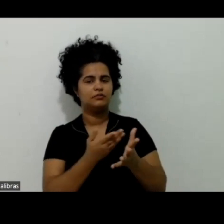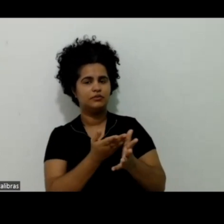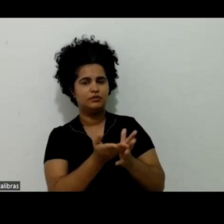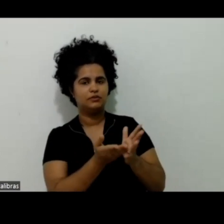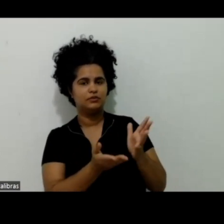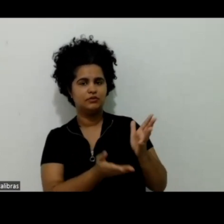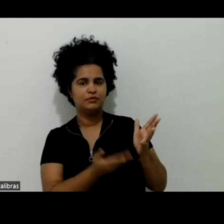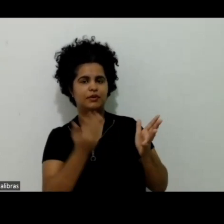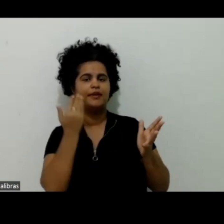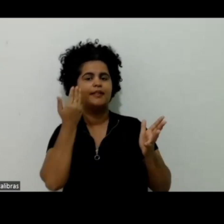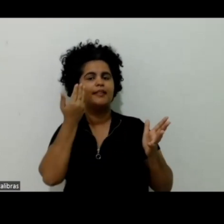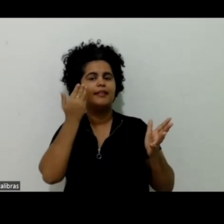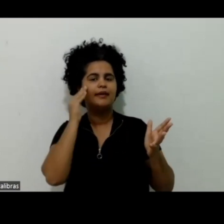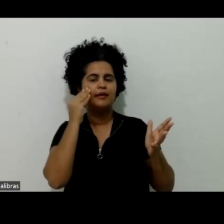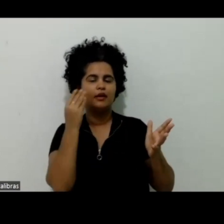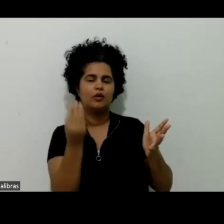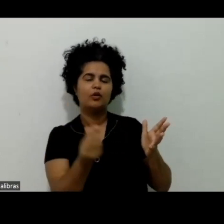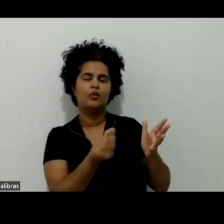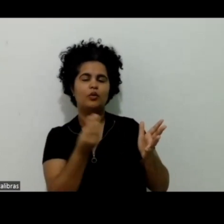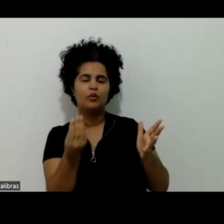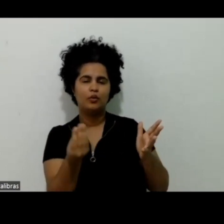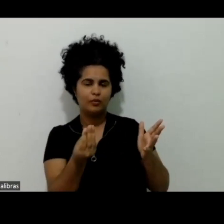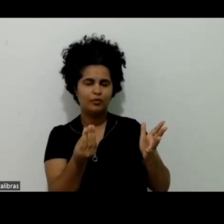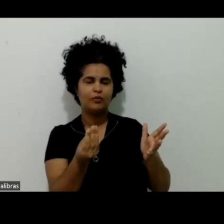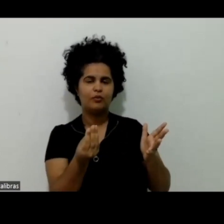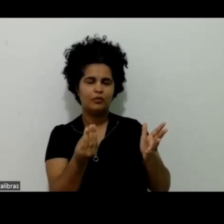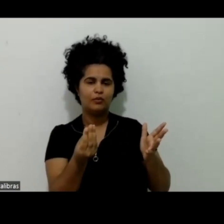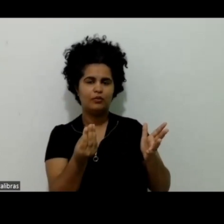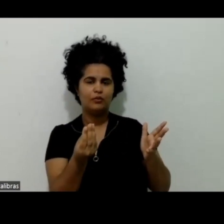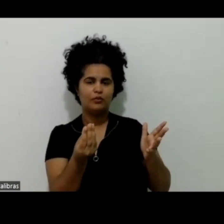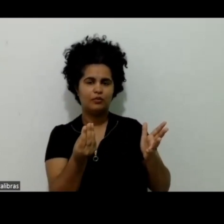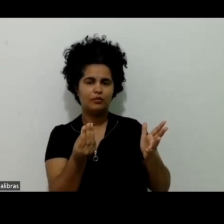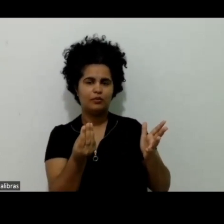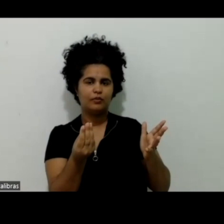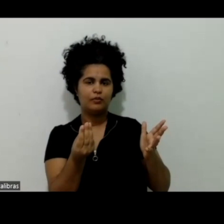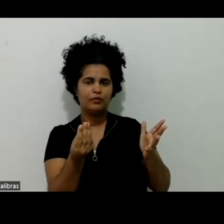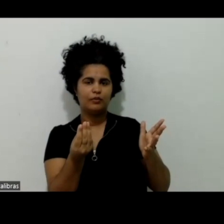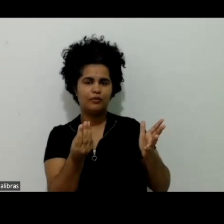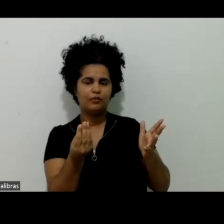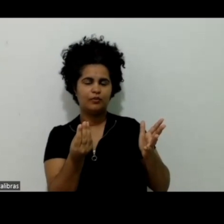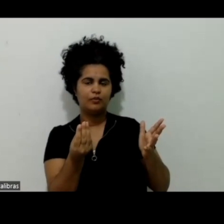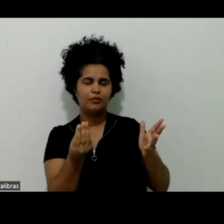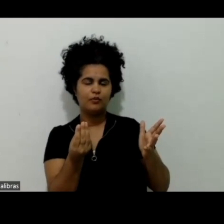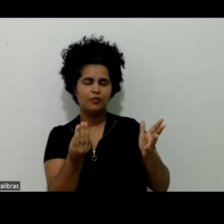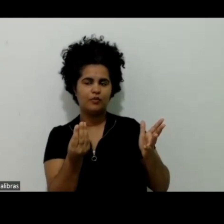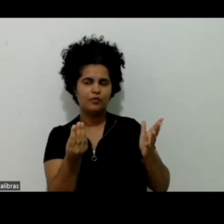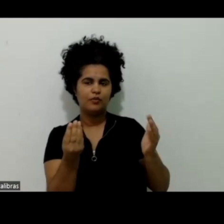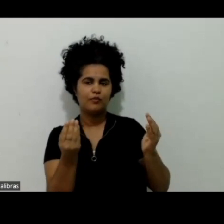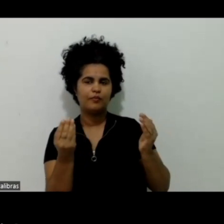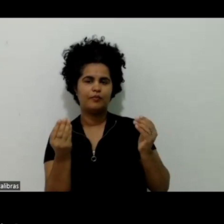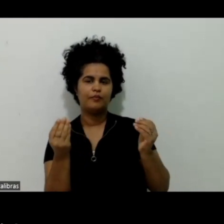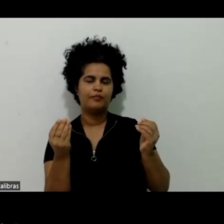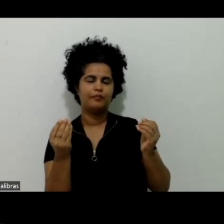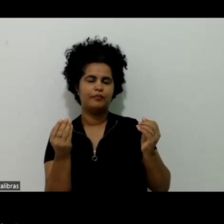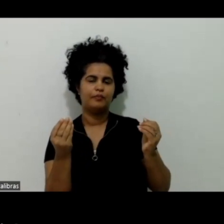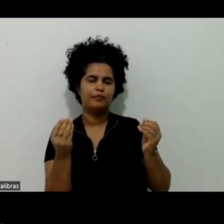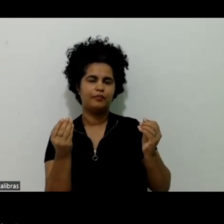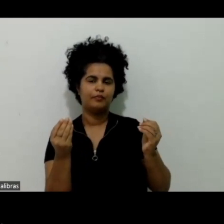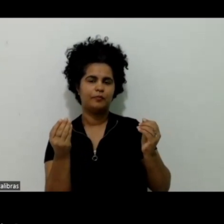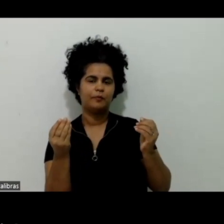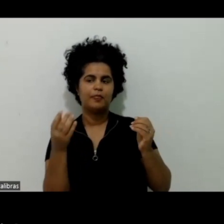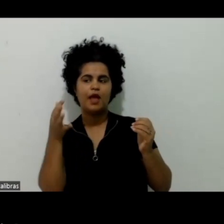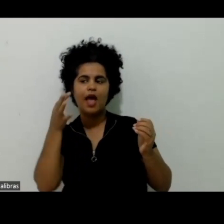compreendidos no campo do relativismo abstrato, né? Pelo contrário, né, a